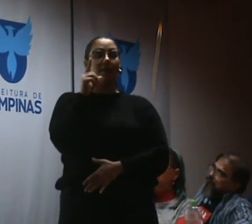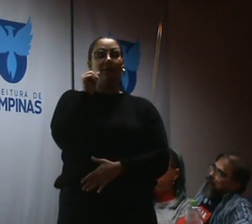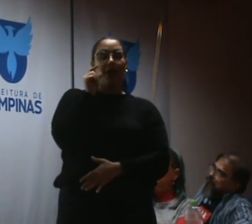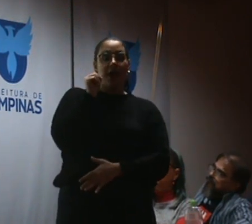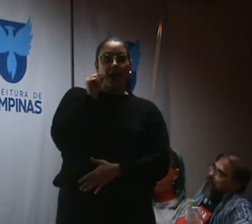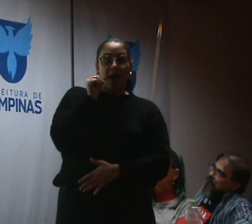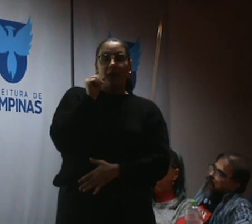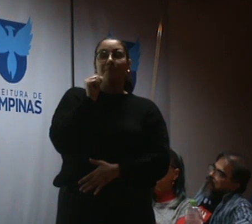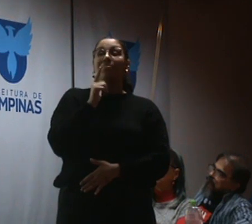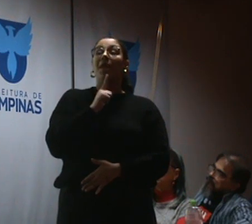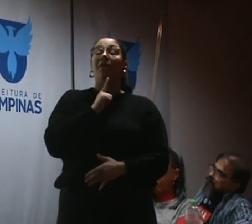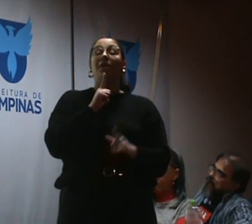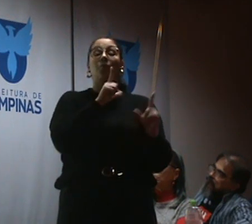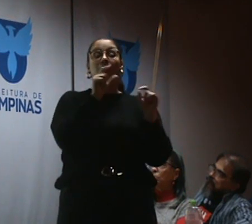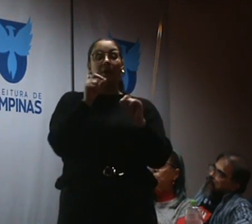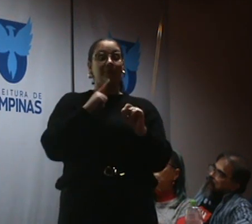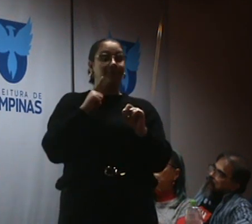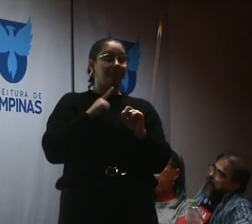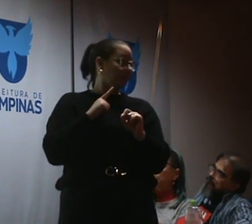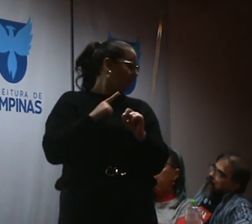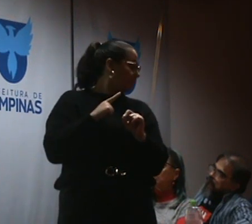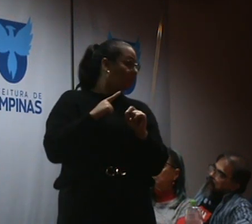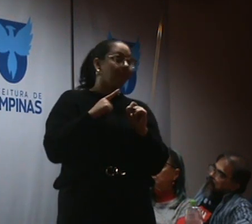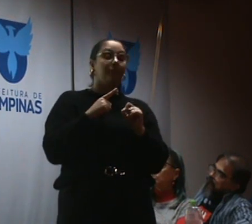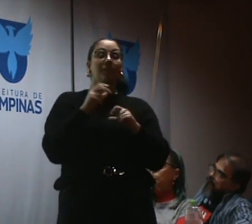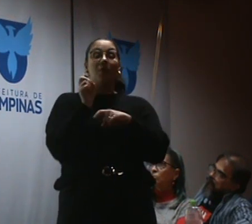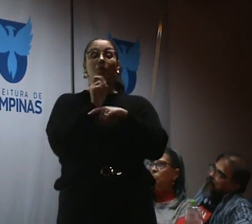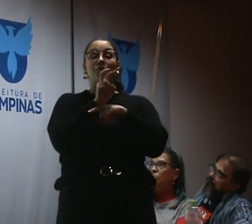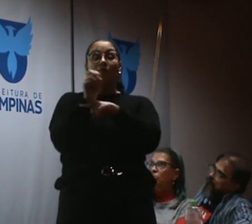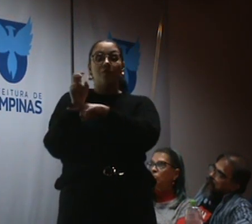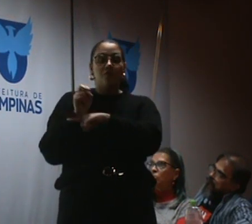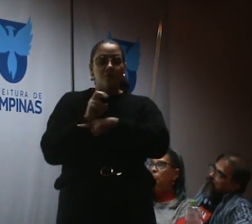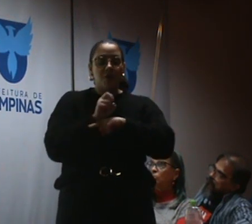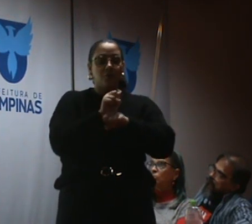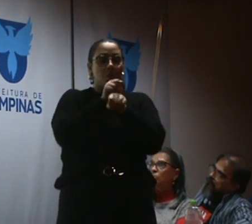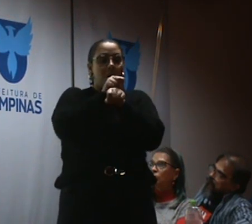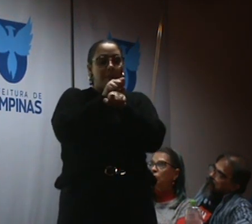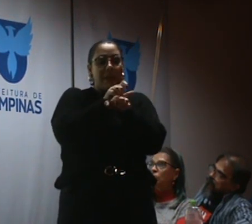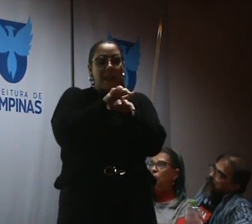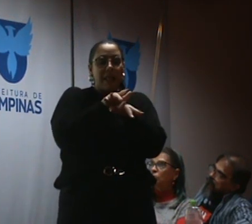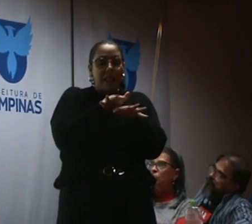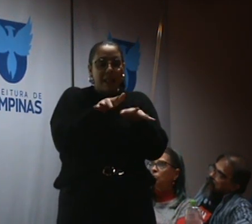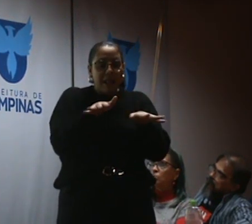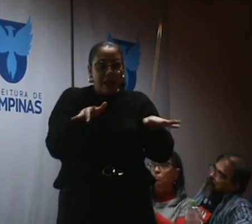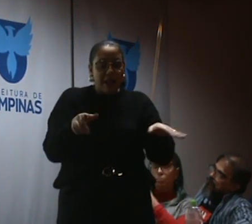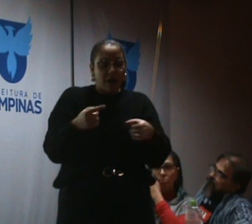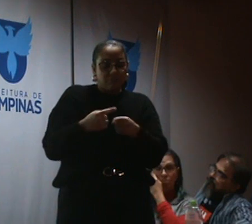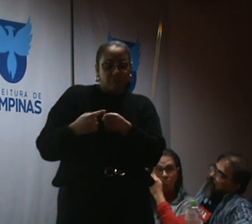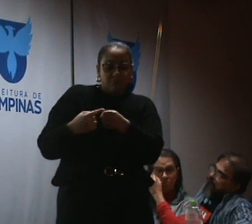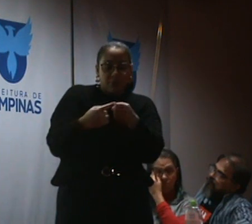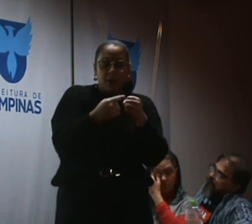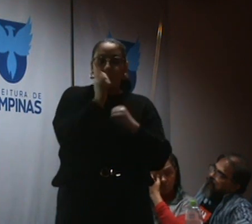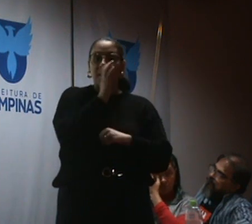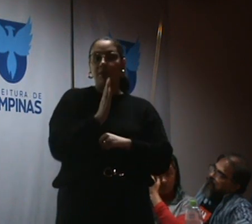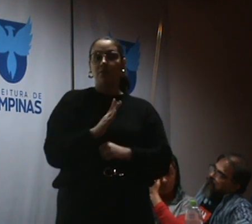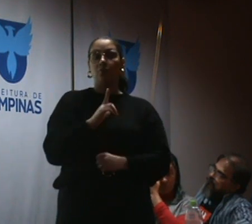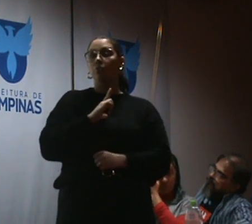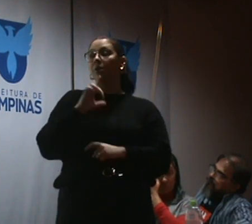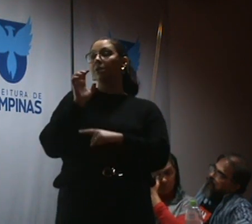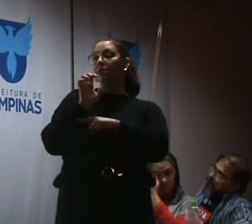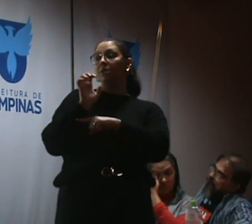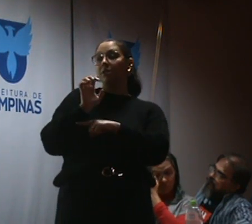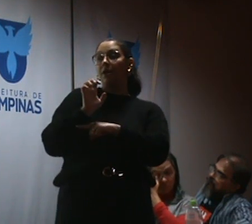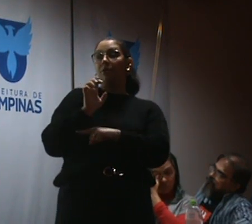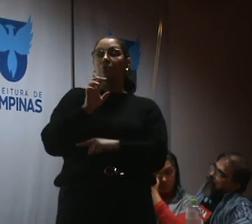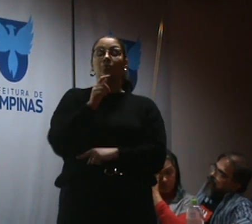gente está enxergando uma tendência de que o vírus tem se espalhado pelo interior do Brasil, né? A gente tem aqui estados